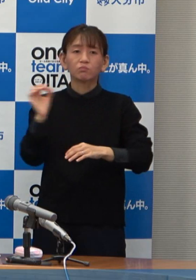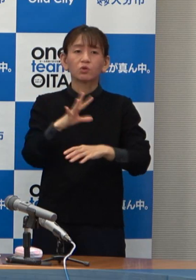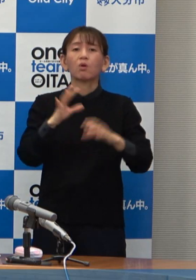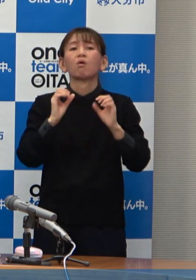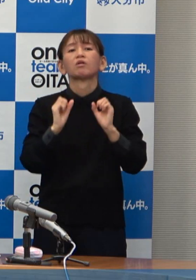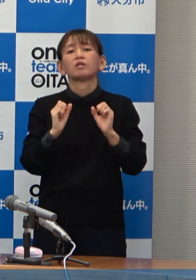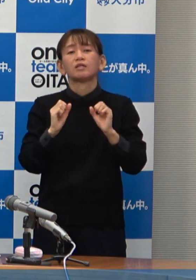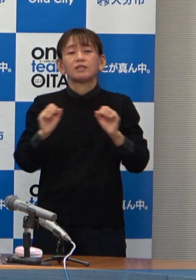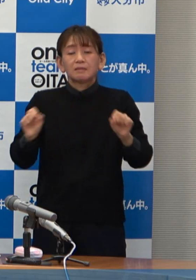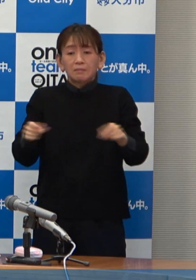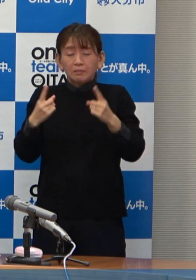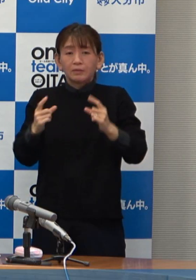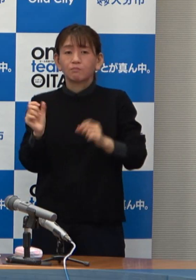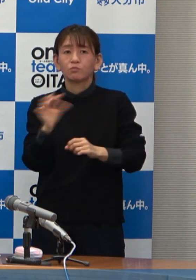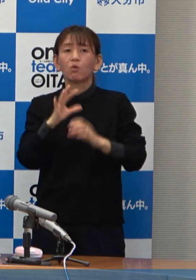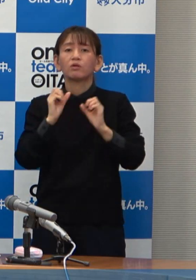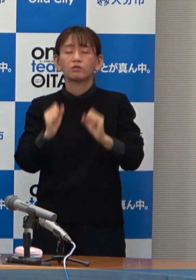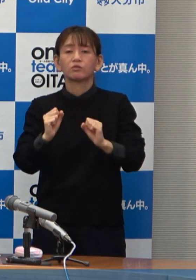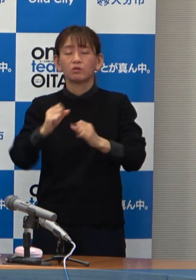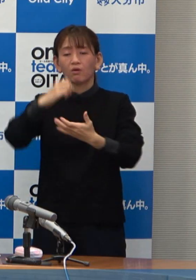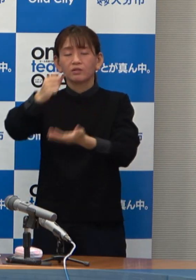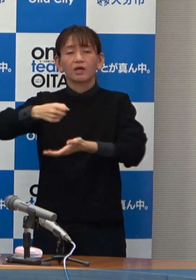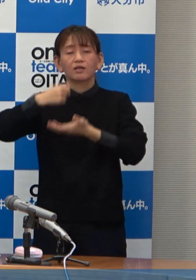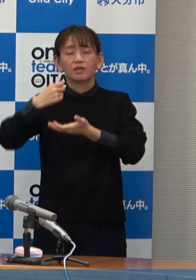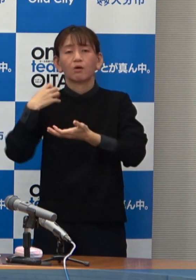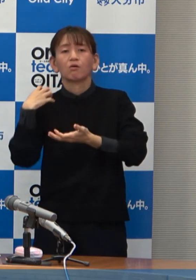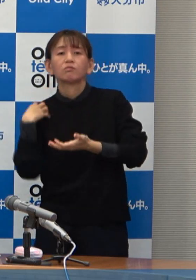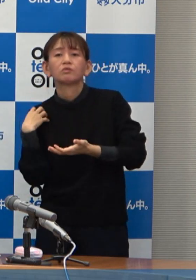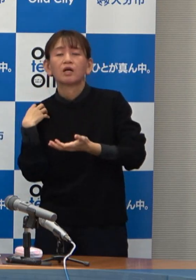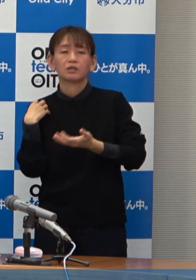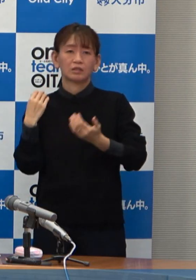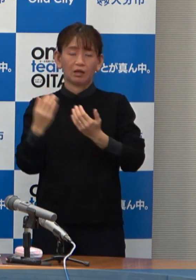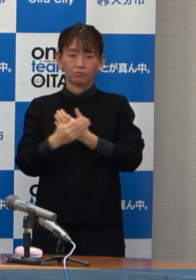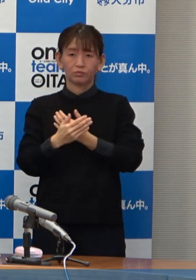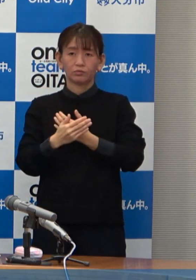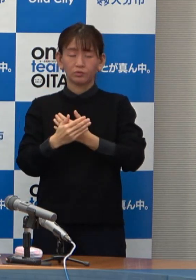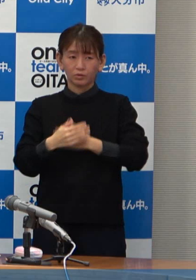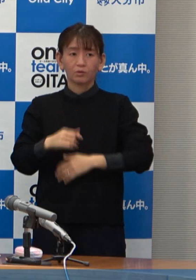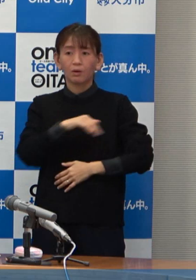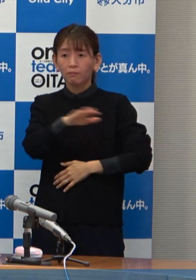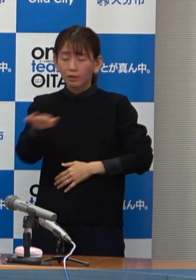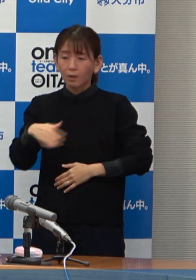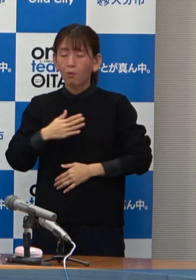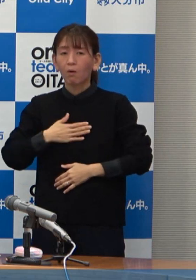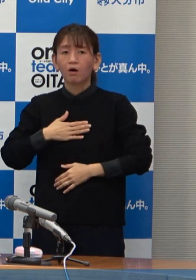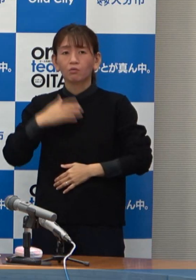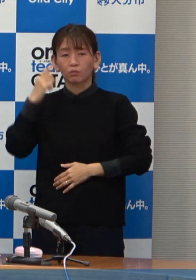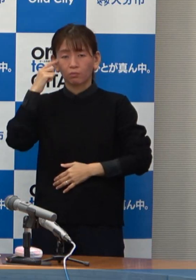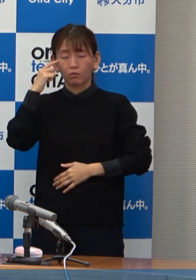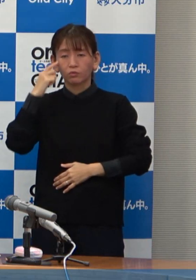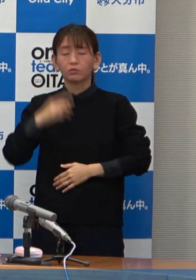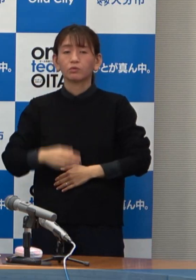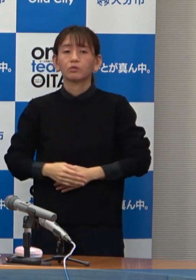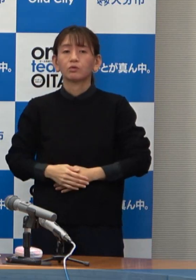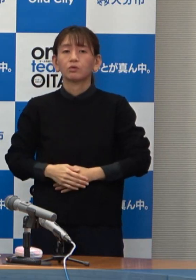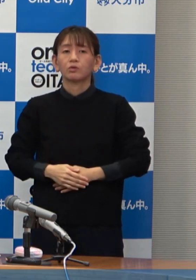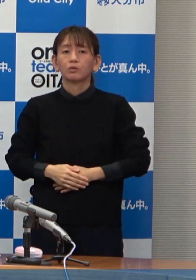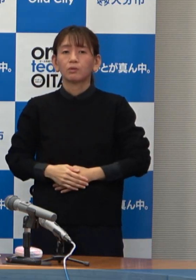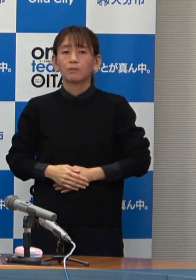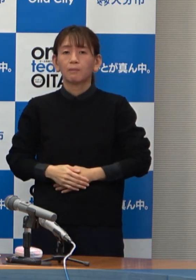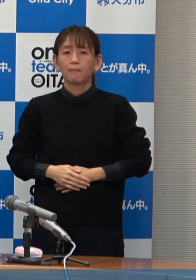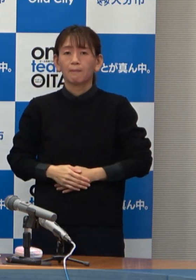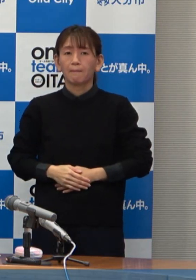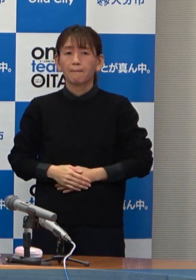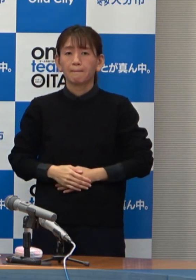なえ負担になってくるのはもう隠しよのない事実これ皆さんお分かりの通りですそうした場合に